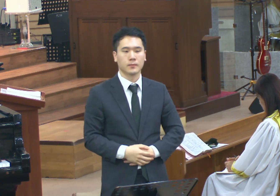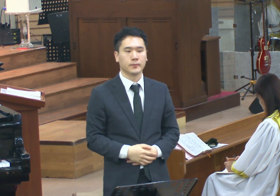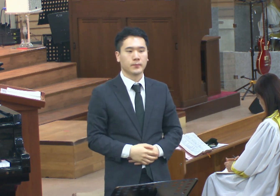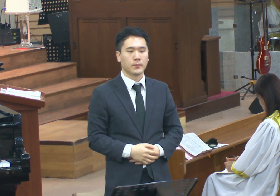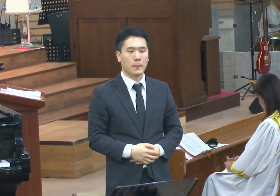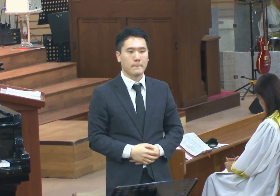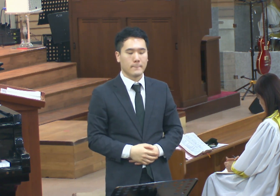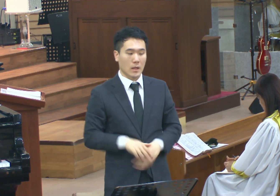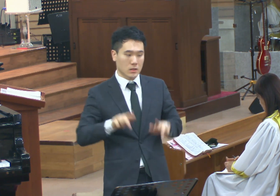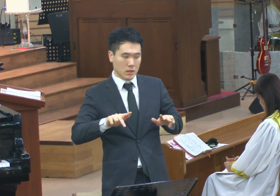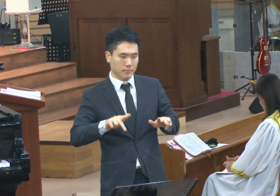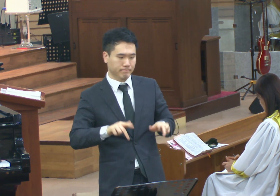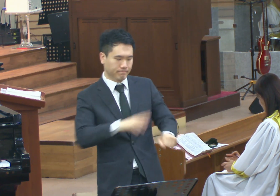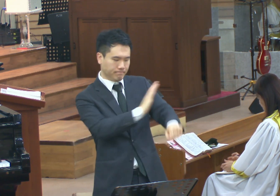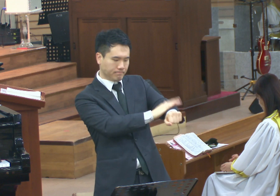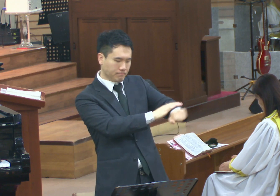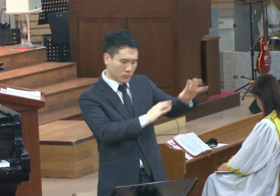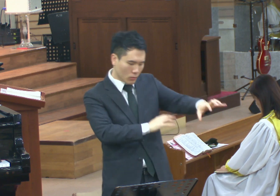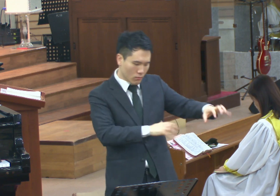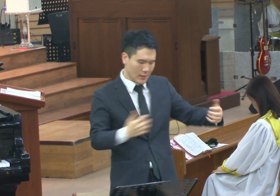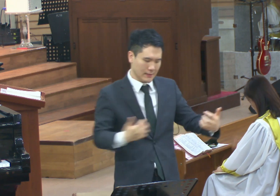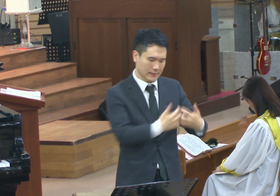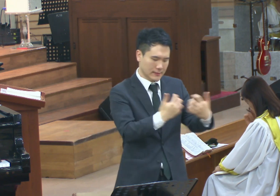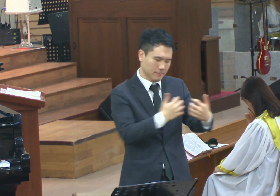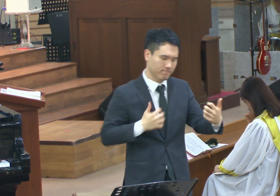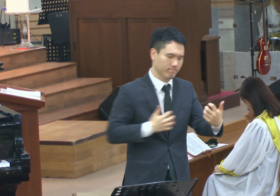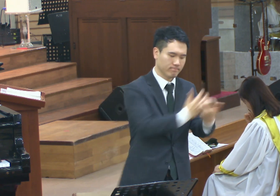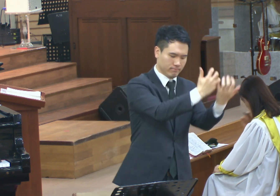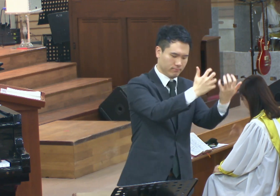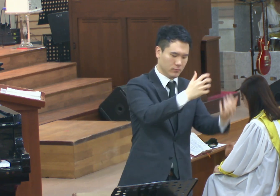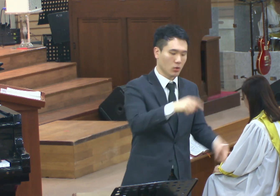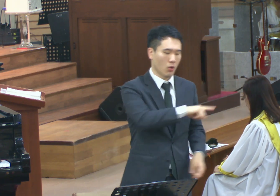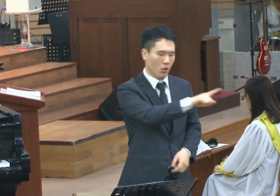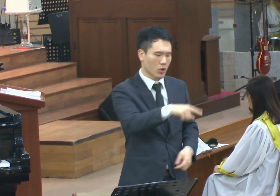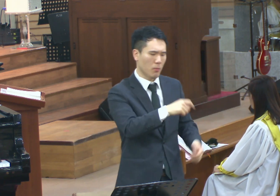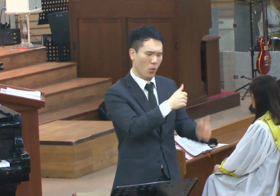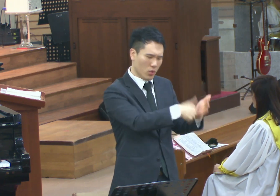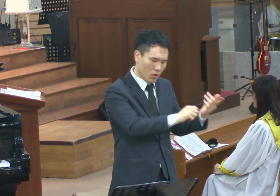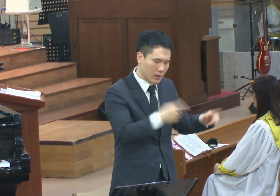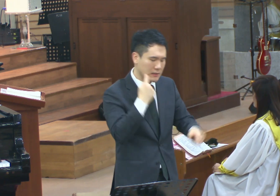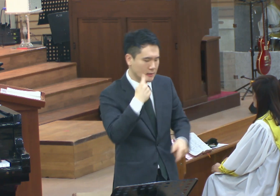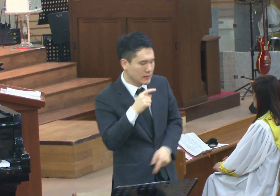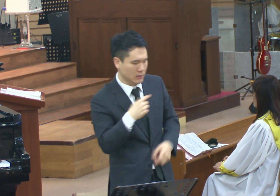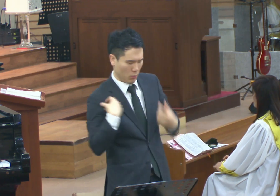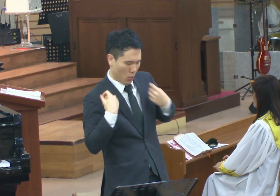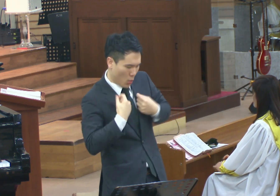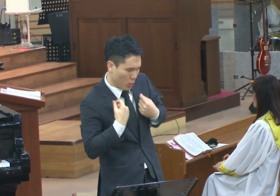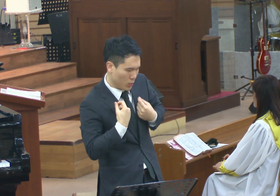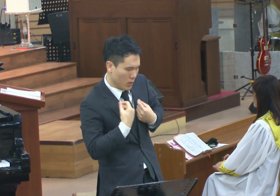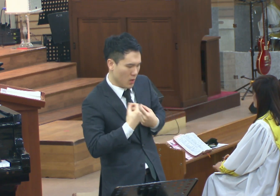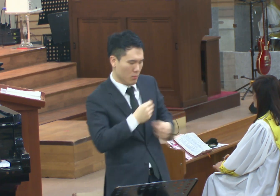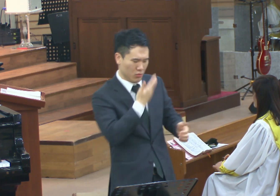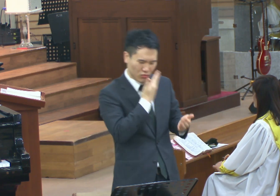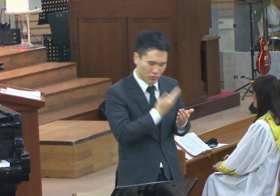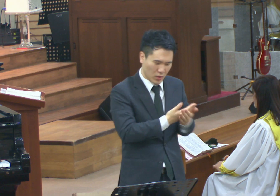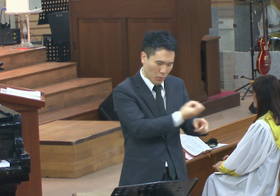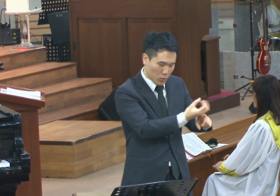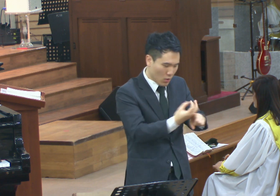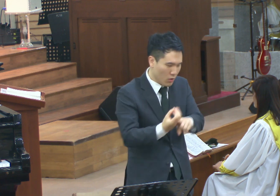지금 서쪽에서 싸웠고 서쪽에 전리품이 많아요. 동쪽에서도 전리품이 있었겠죠. 그때 너희들 그거 가졌으니까 서쪽 건 전부 우리 거야.